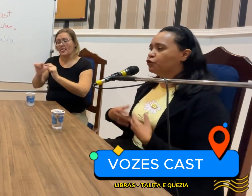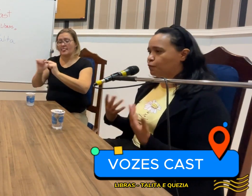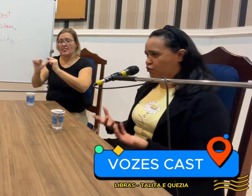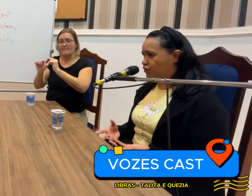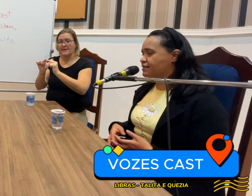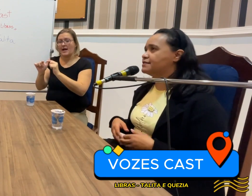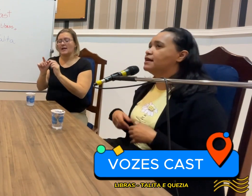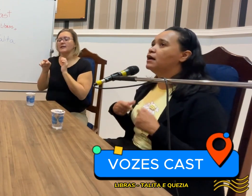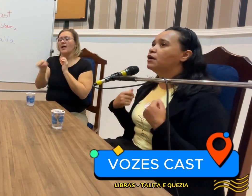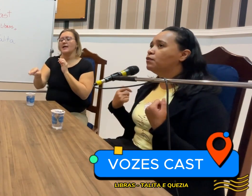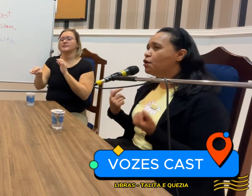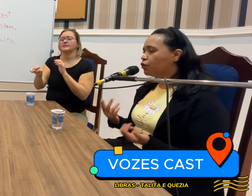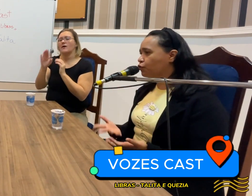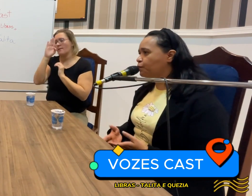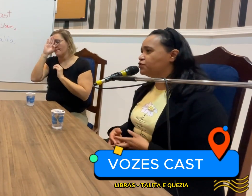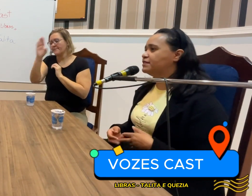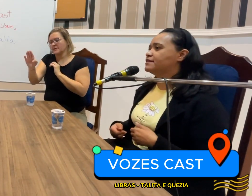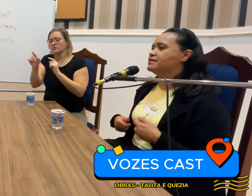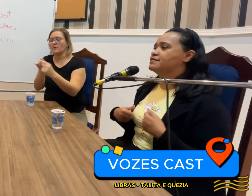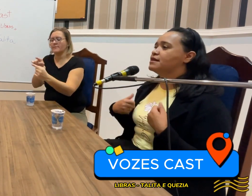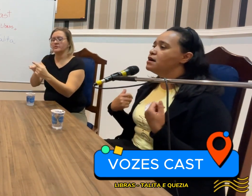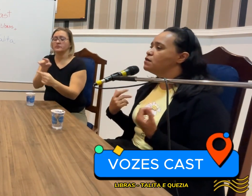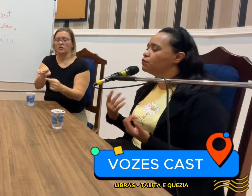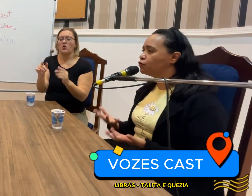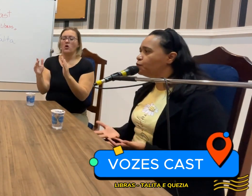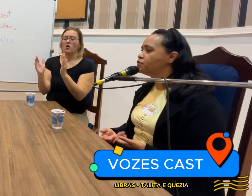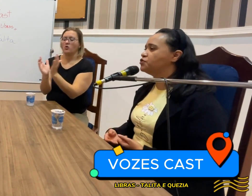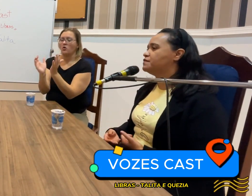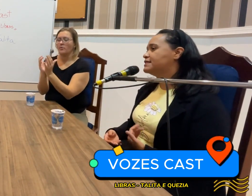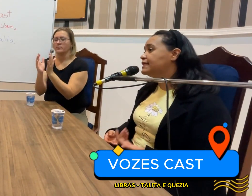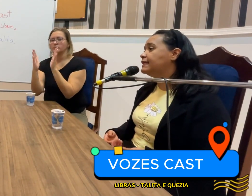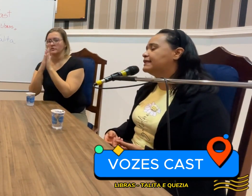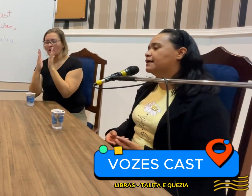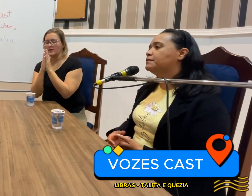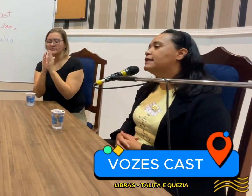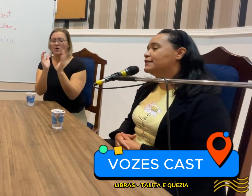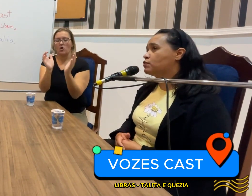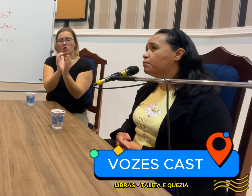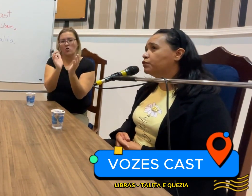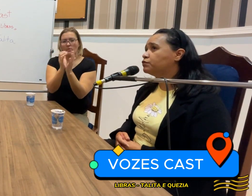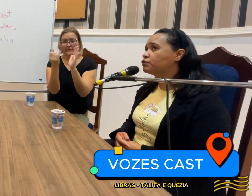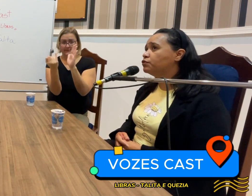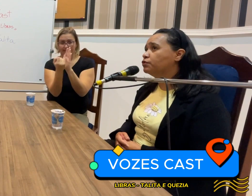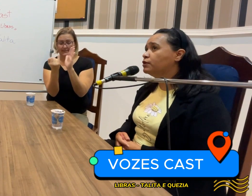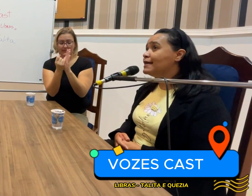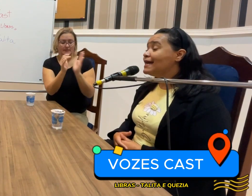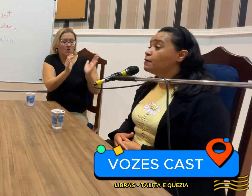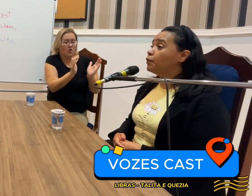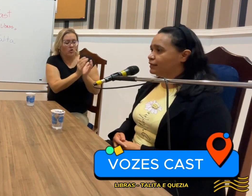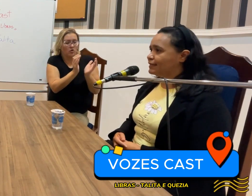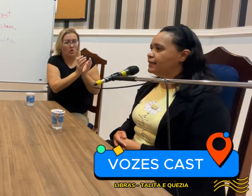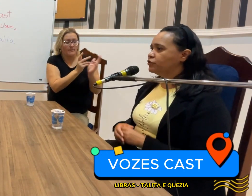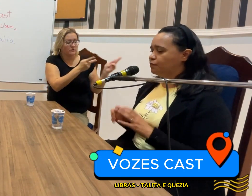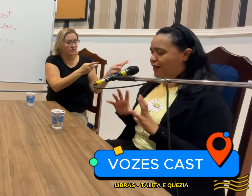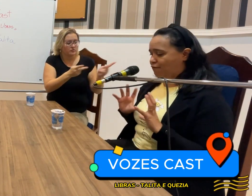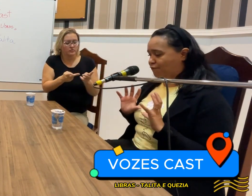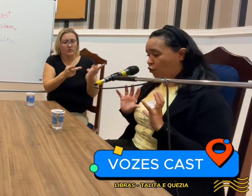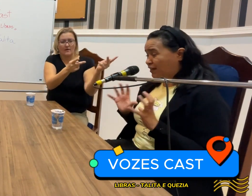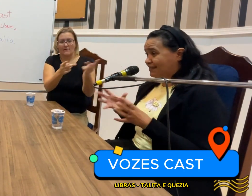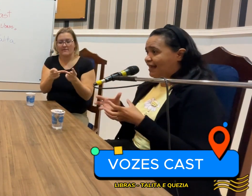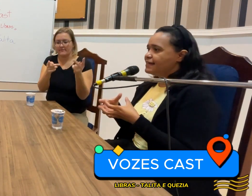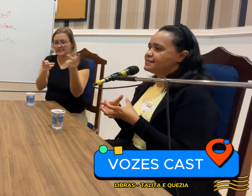entendeu? Grupos de oração, grupos de intercessão, grupos de visita. Isso é muito importante